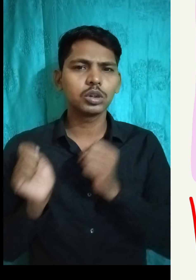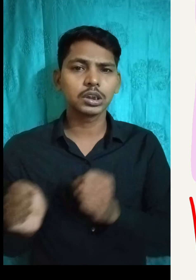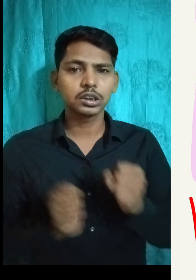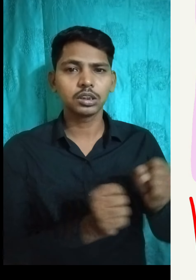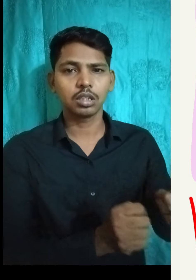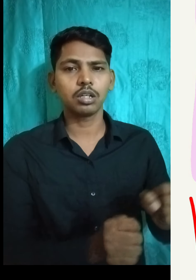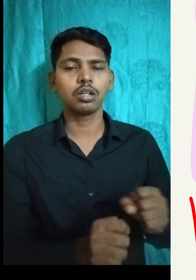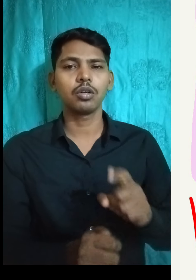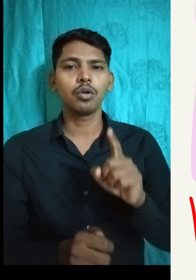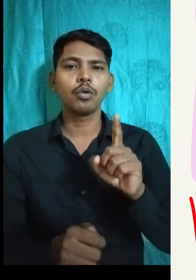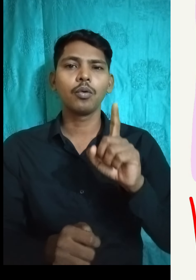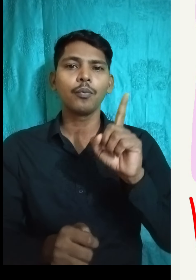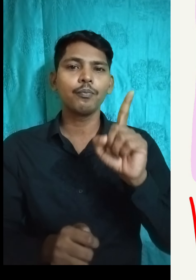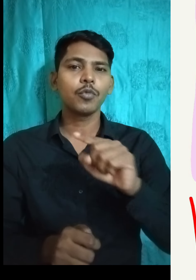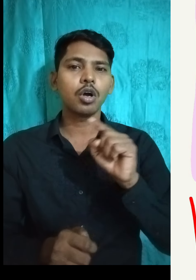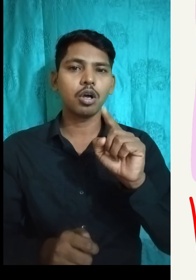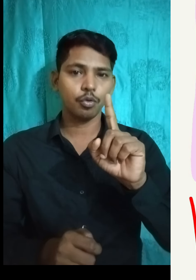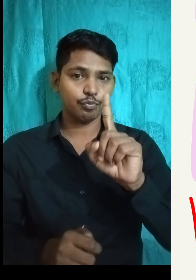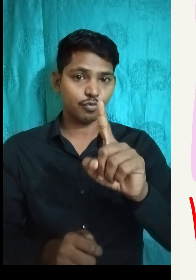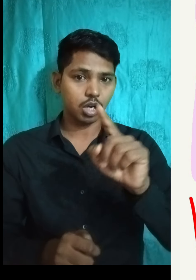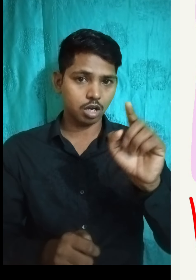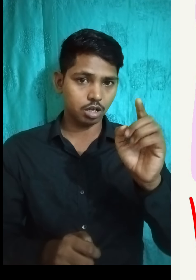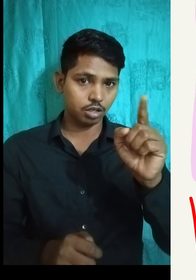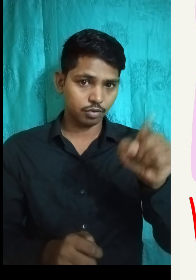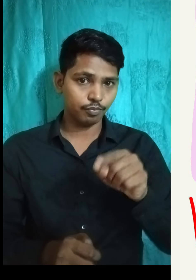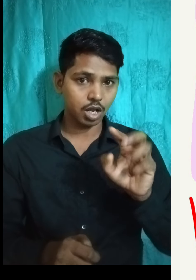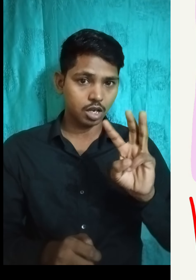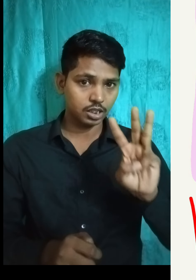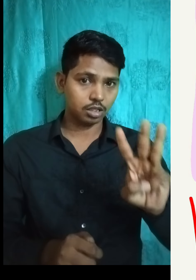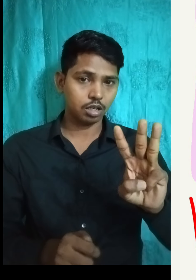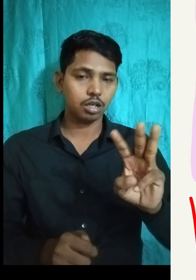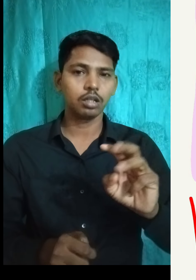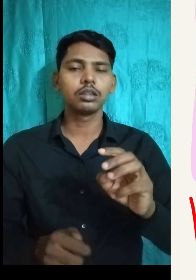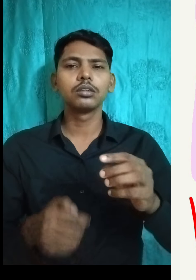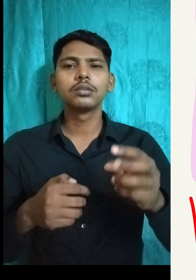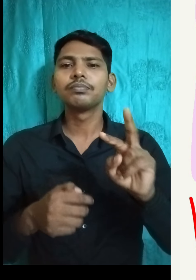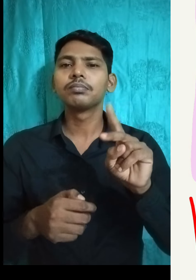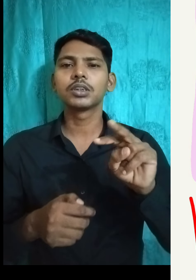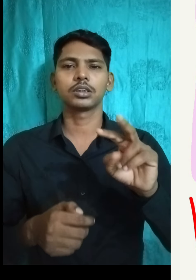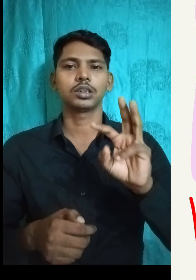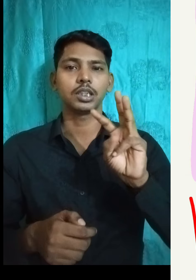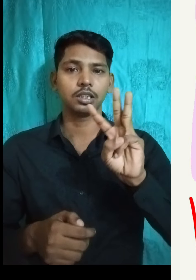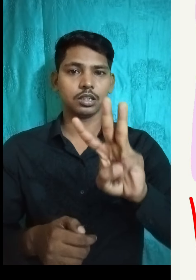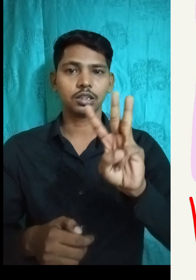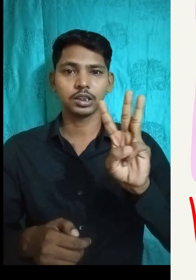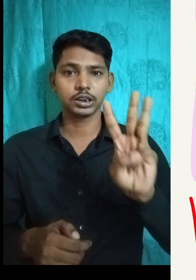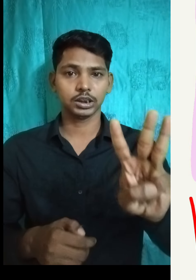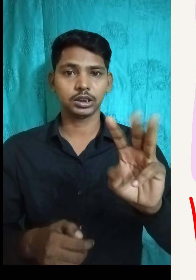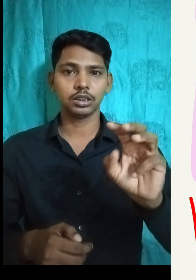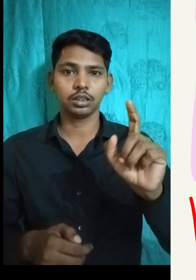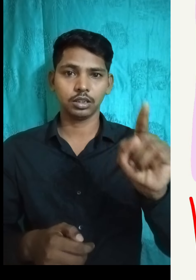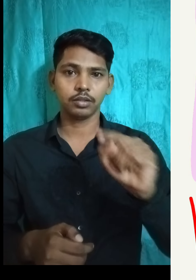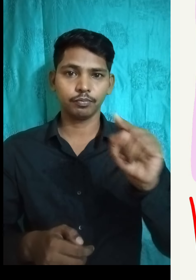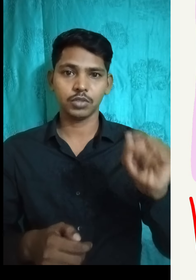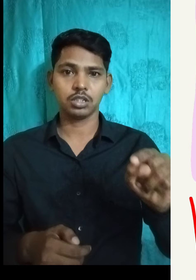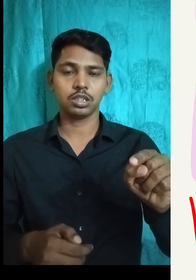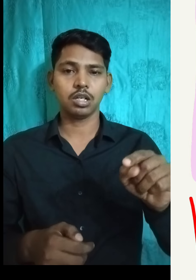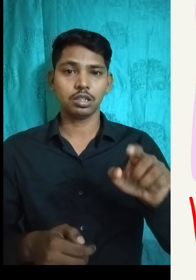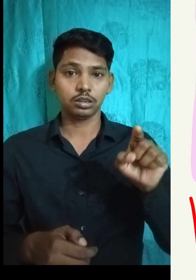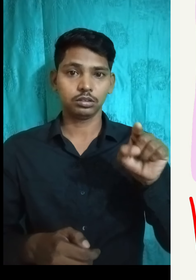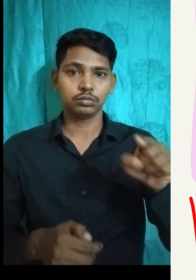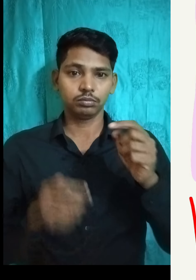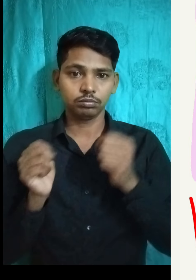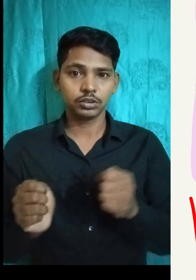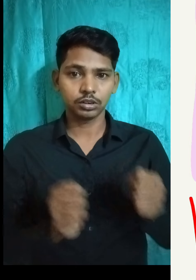यानी गर्ल स्टूडेंट के लिए रिजर्वेशन देती है। वो बेटियों के शिक्षा को बढ़ावा देने के लिए